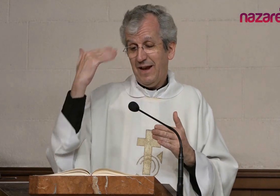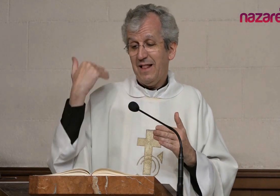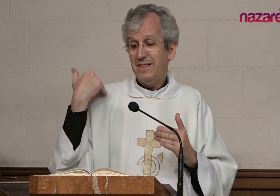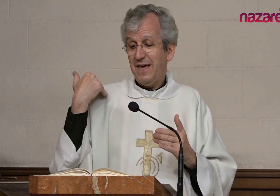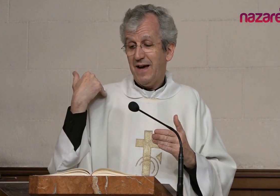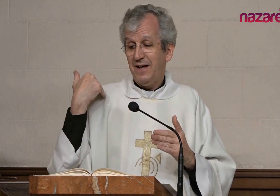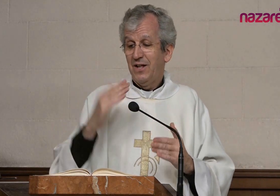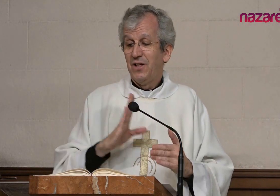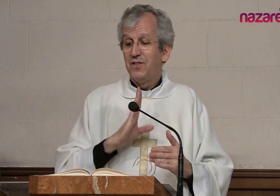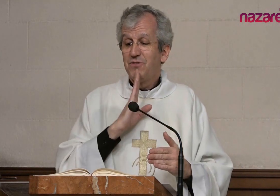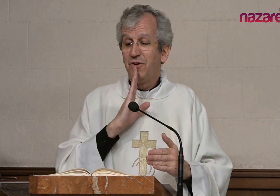la aldea